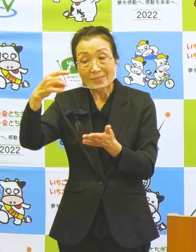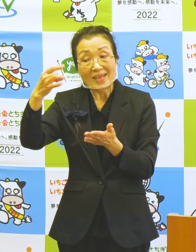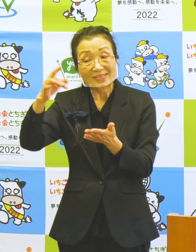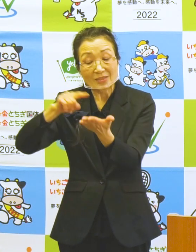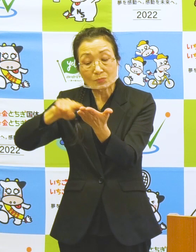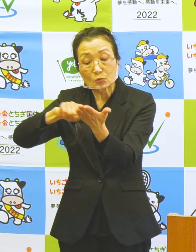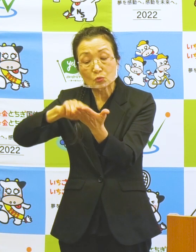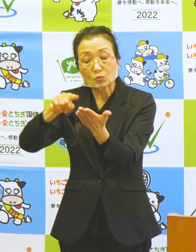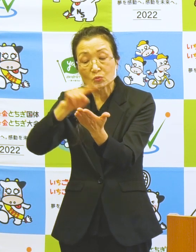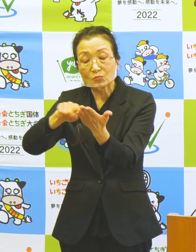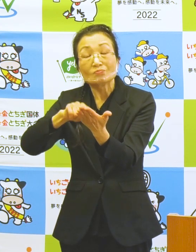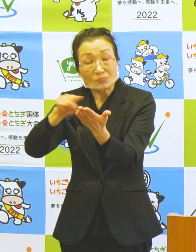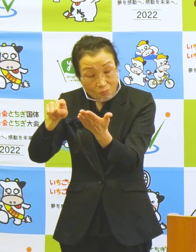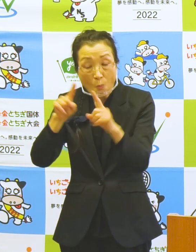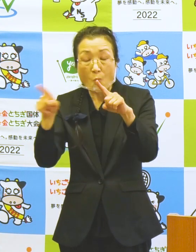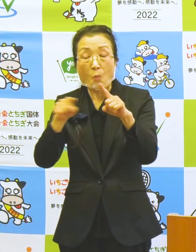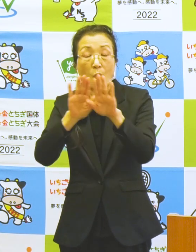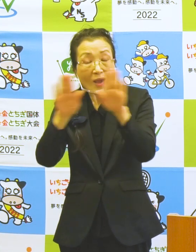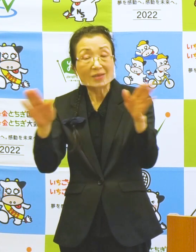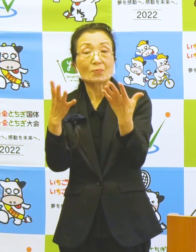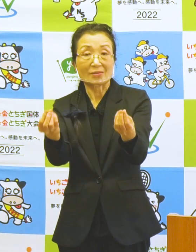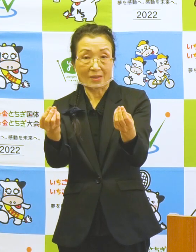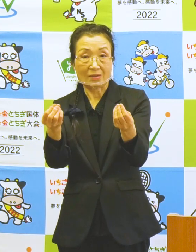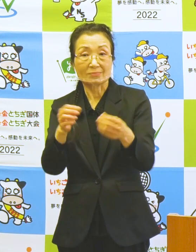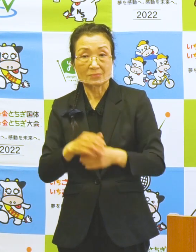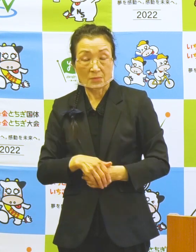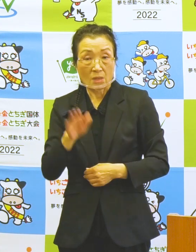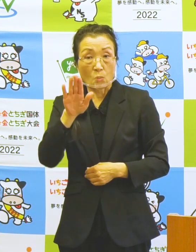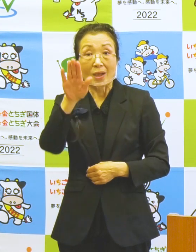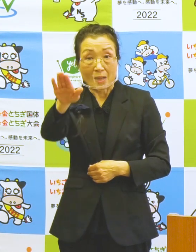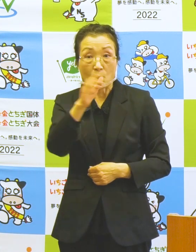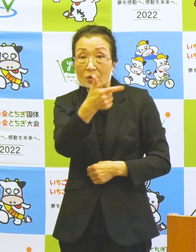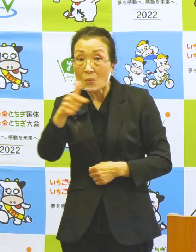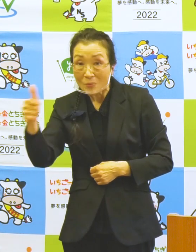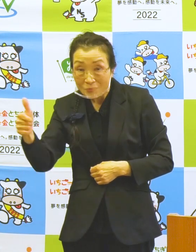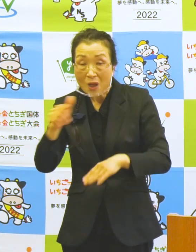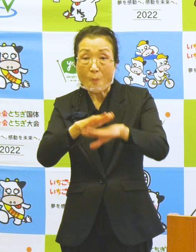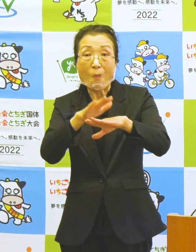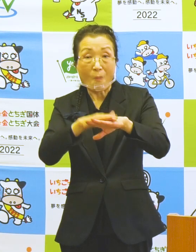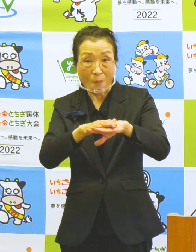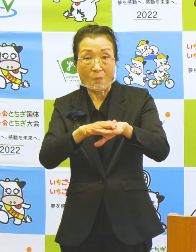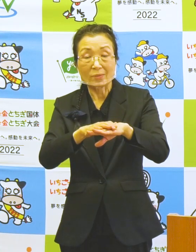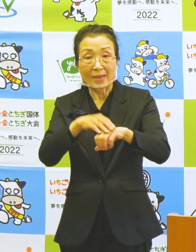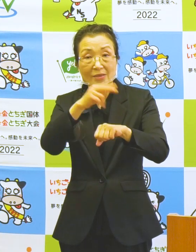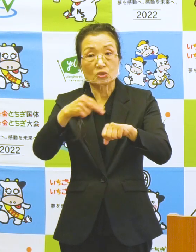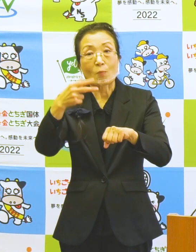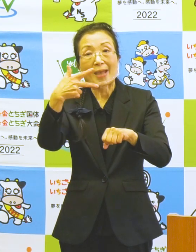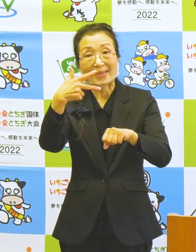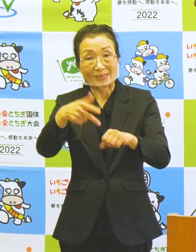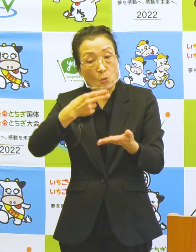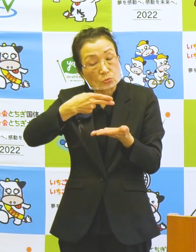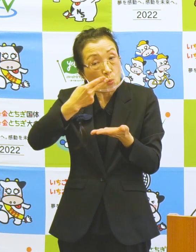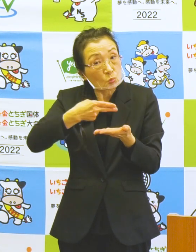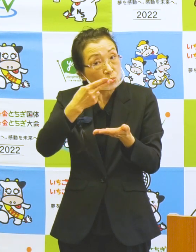の公開もいたしました。今後もさまざまな形で那須塩原市の食